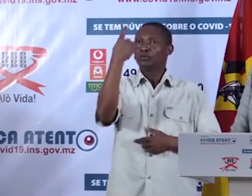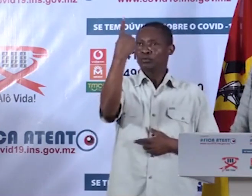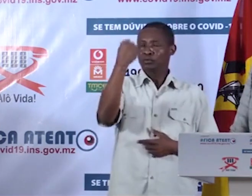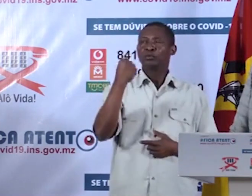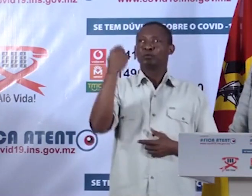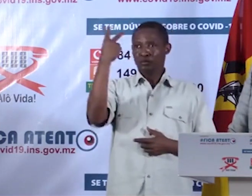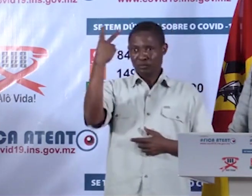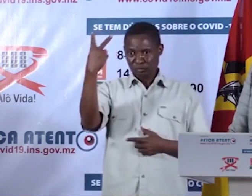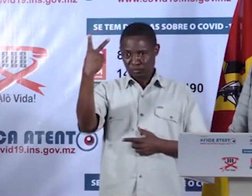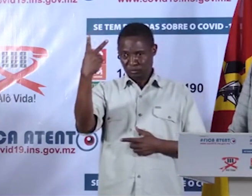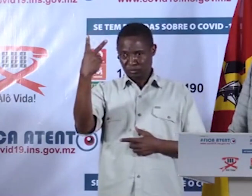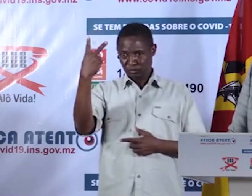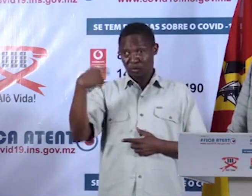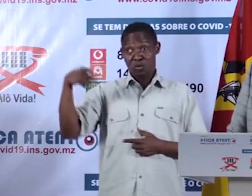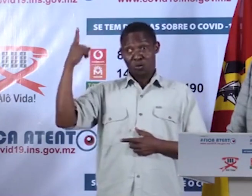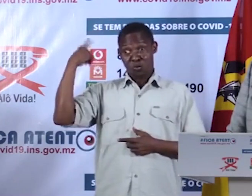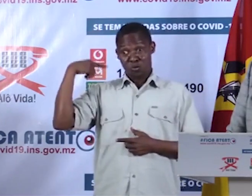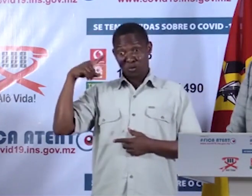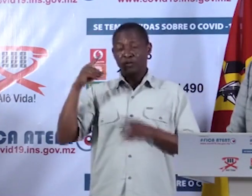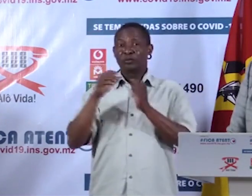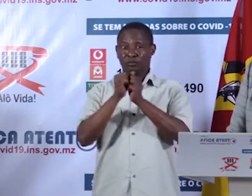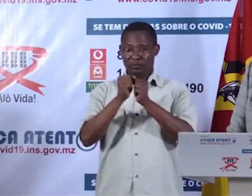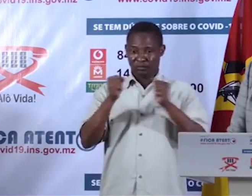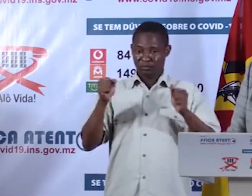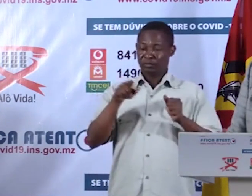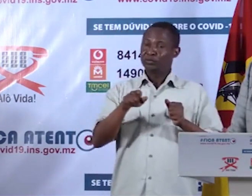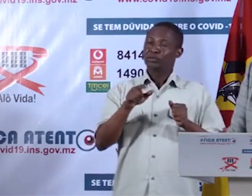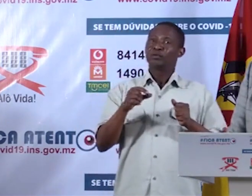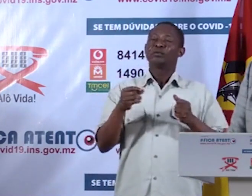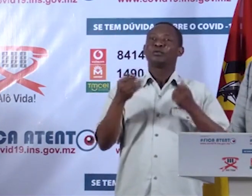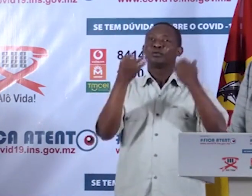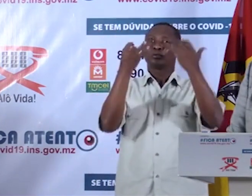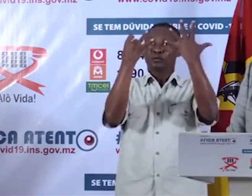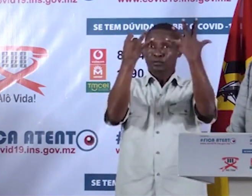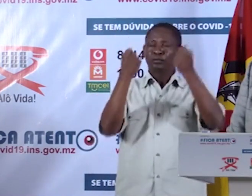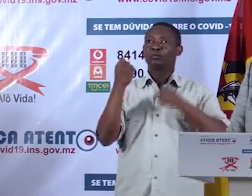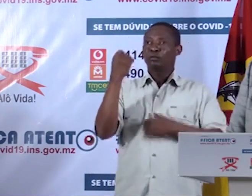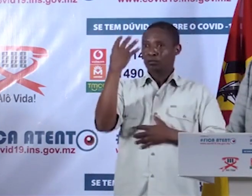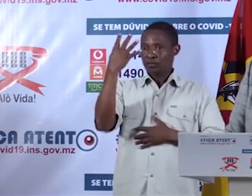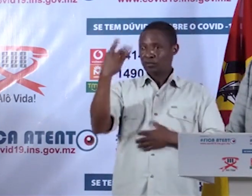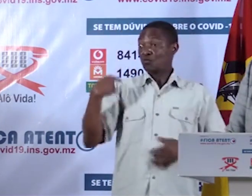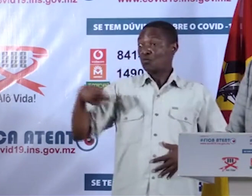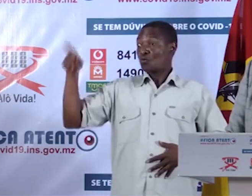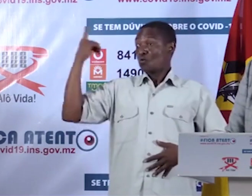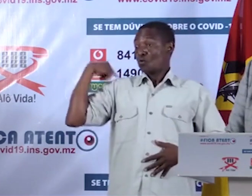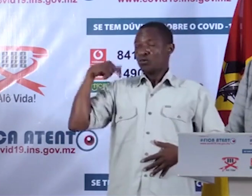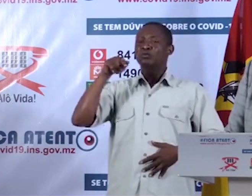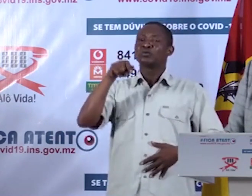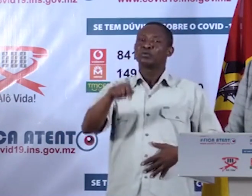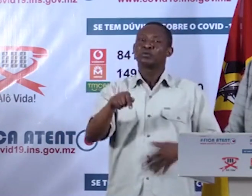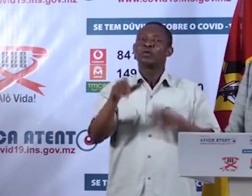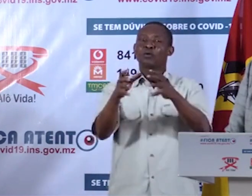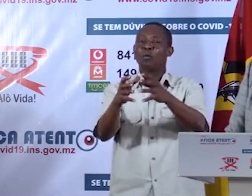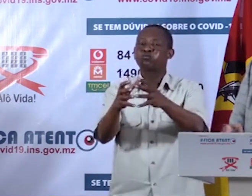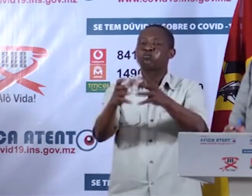no continente, dos quais 78 óbitos ocorreram nas últimas 24 horas, que isto indica